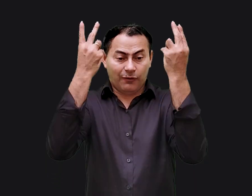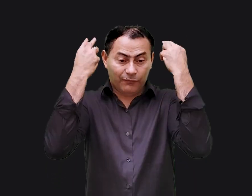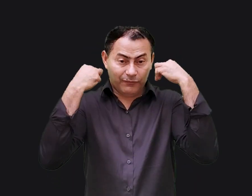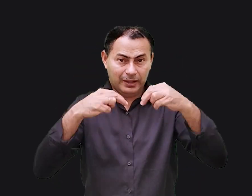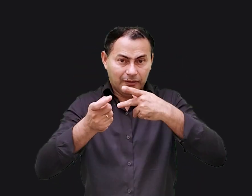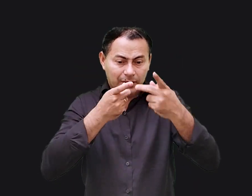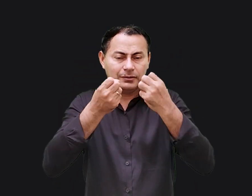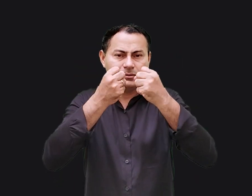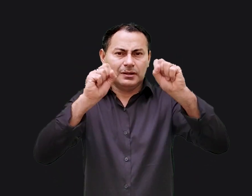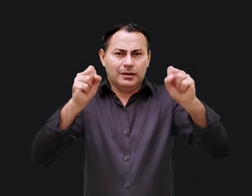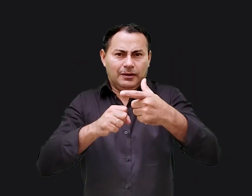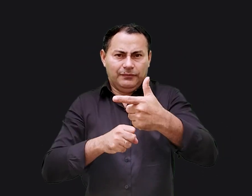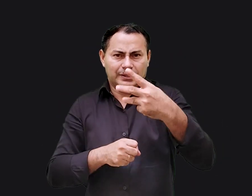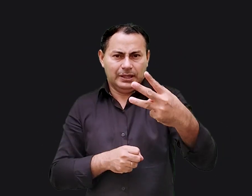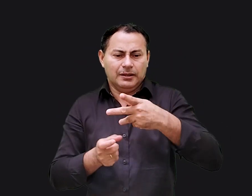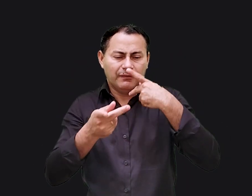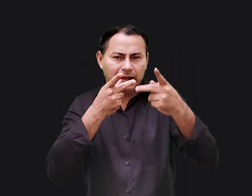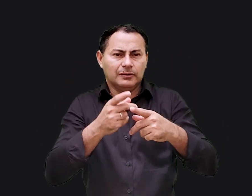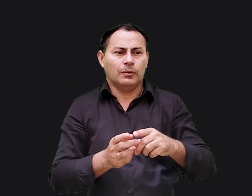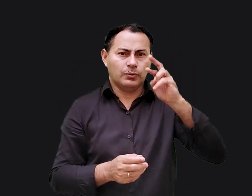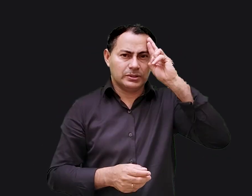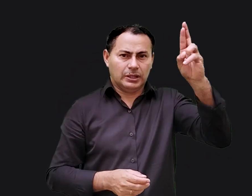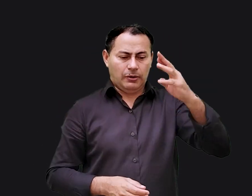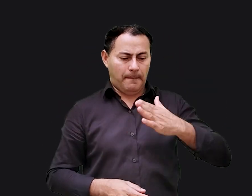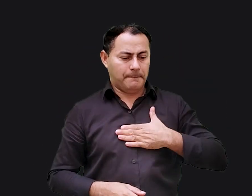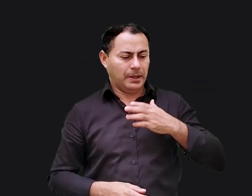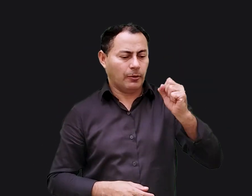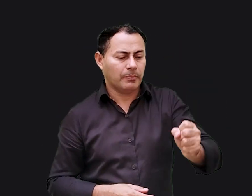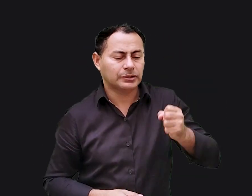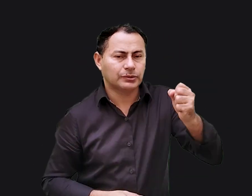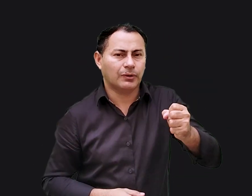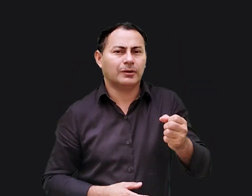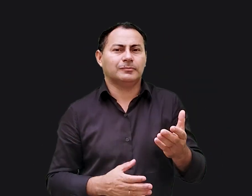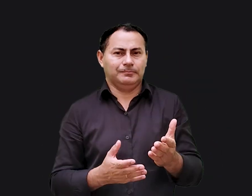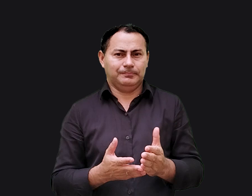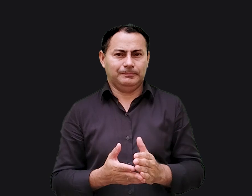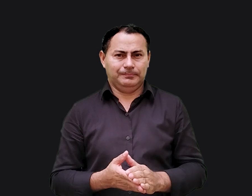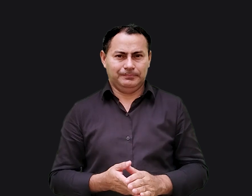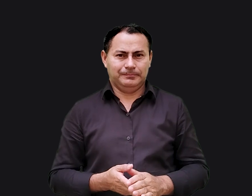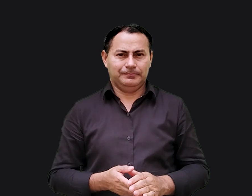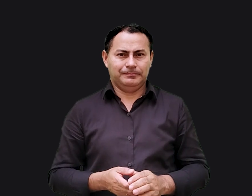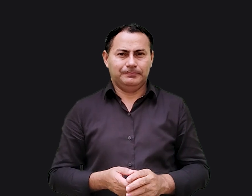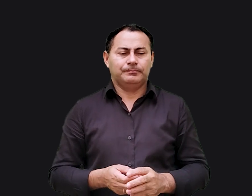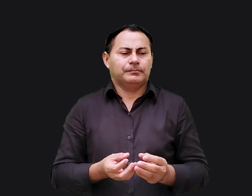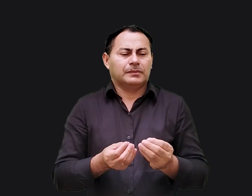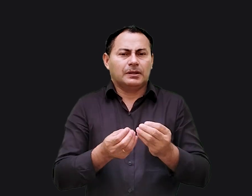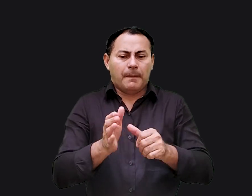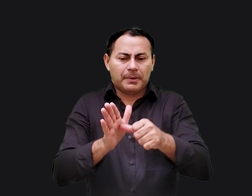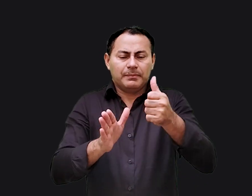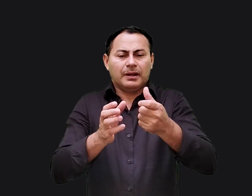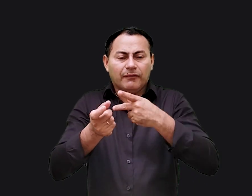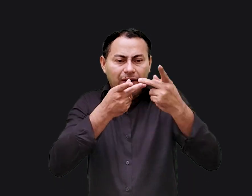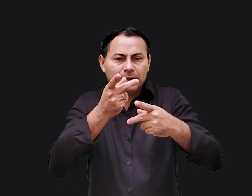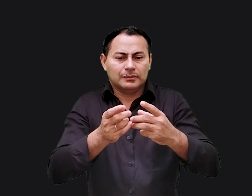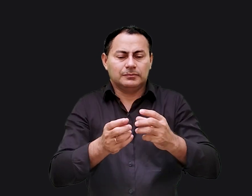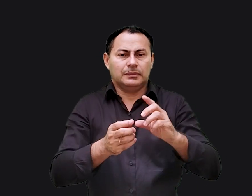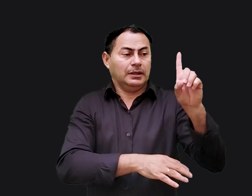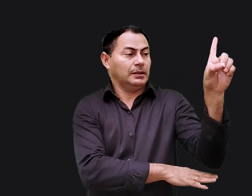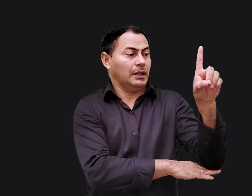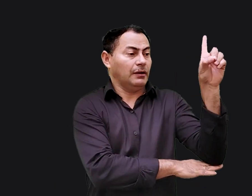Essa ovelha que está falando no Salmo 23 diz: "O Senhor é o meu pastor." Com essa primeira declaração, Davi está